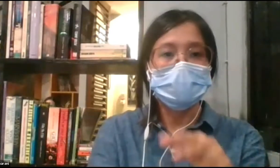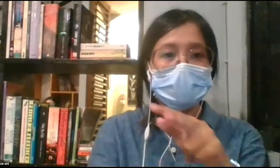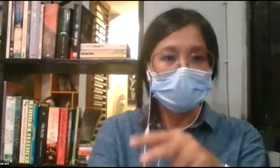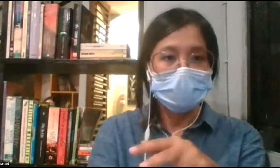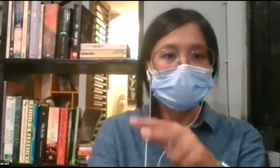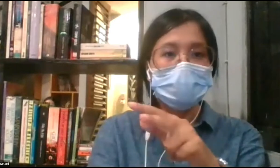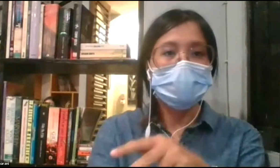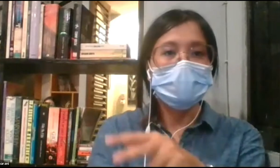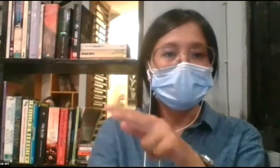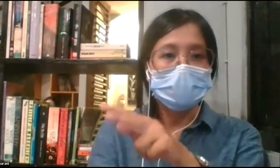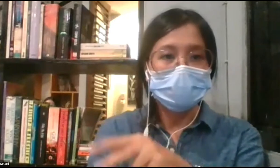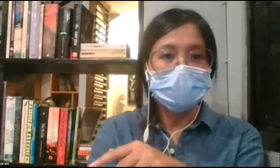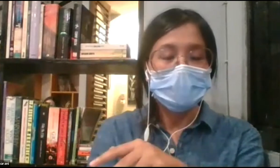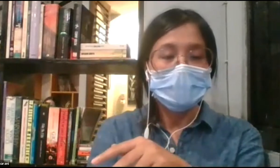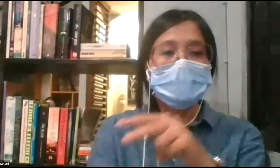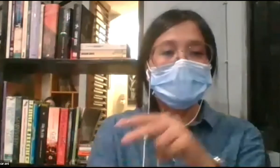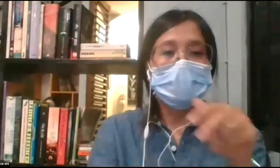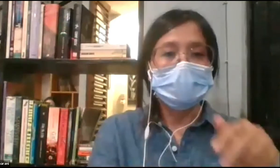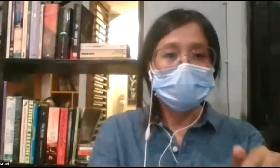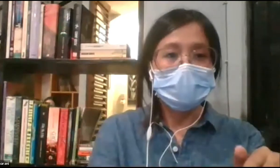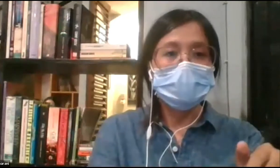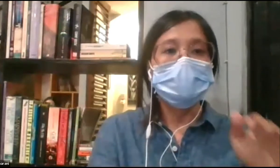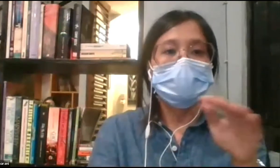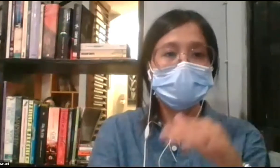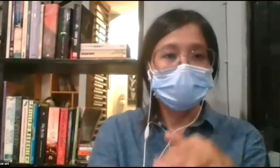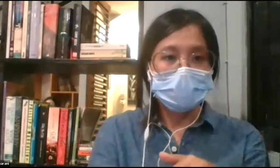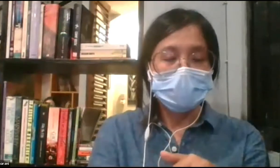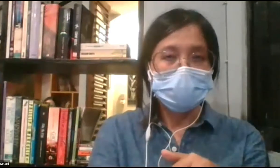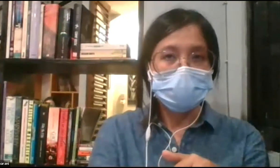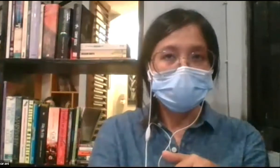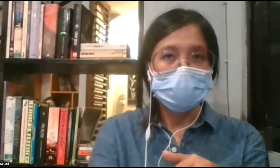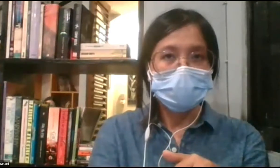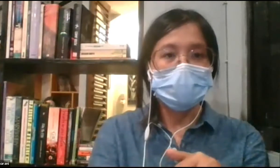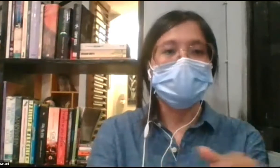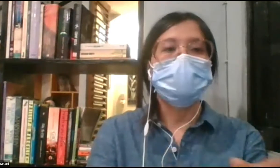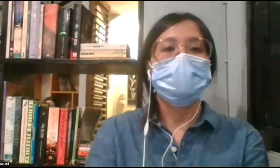pengadilan A itu tidak ramah terhadap difabel?